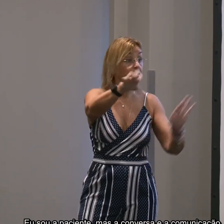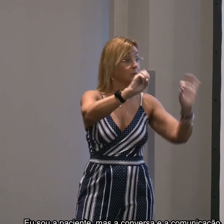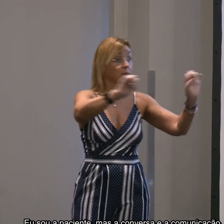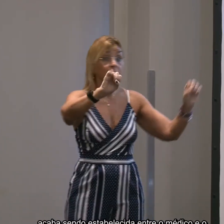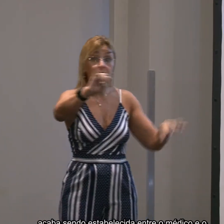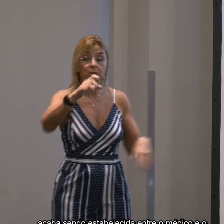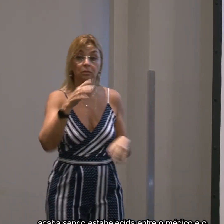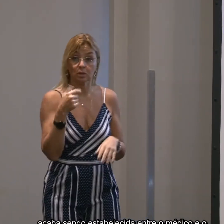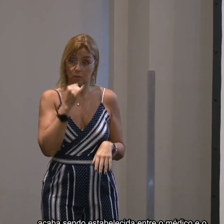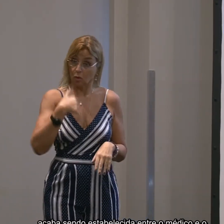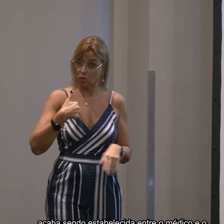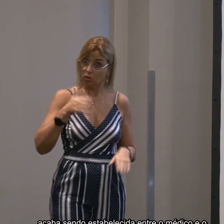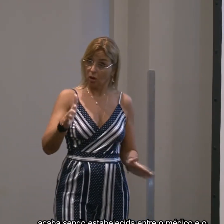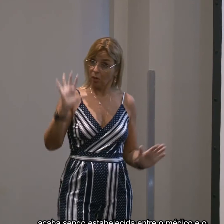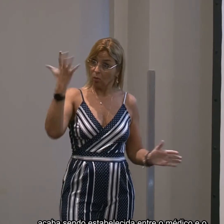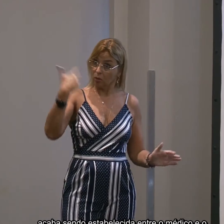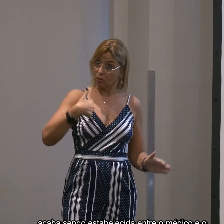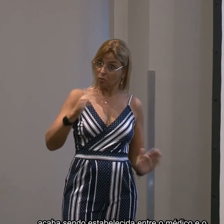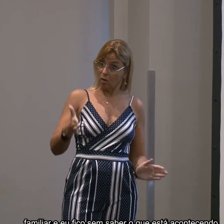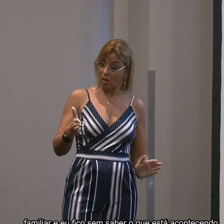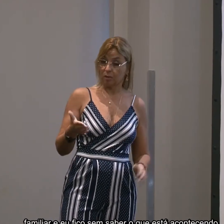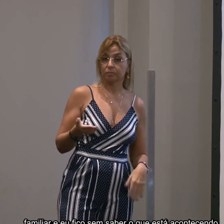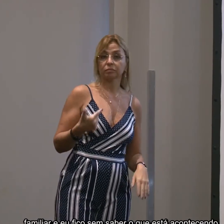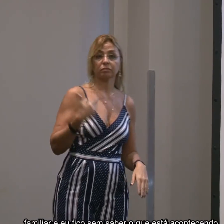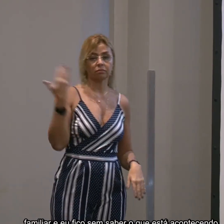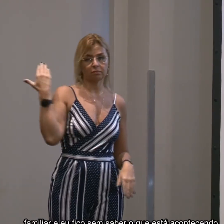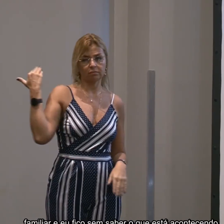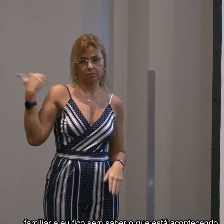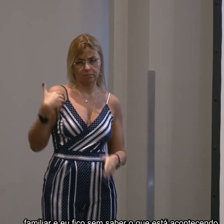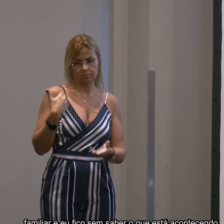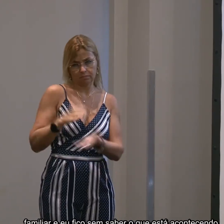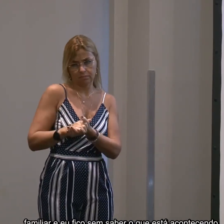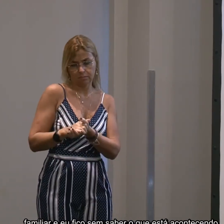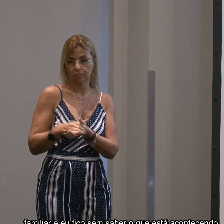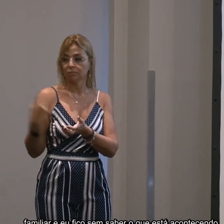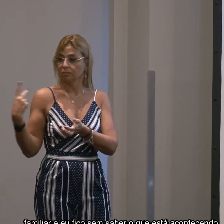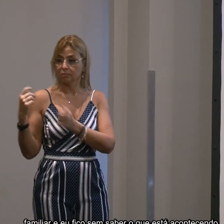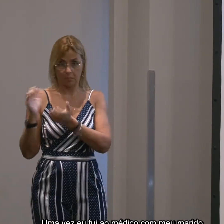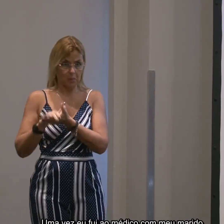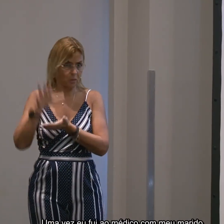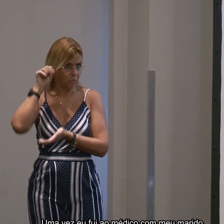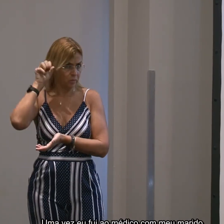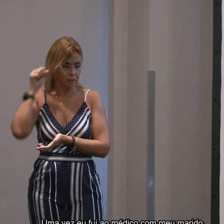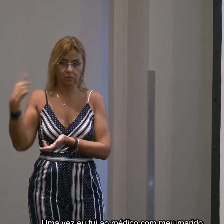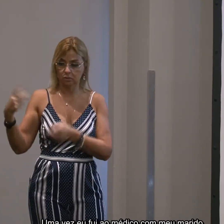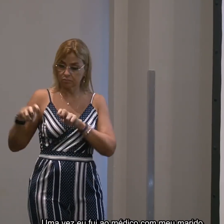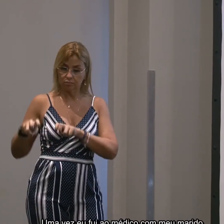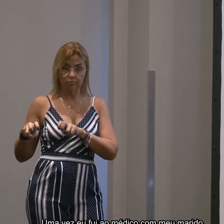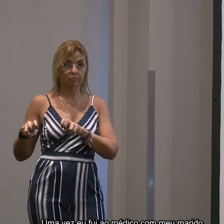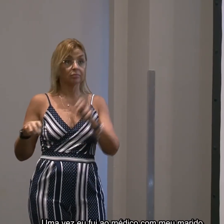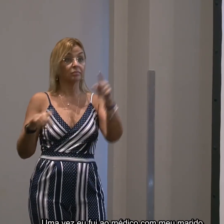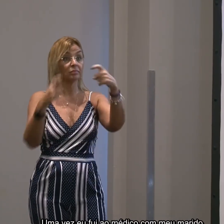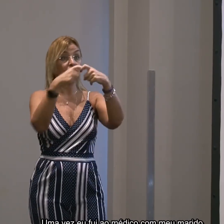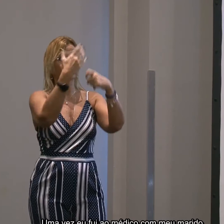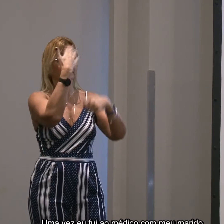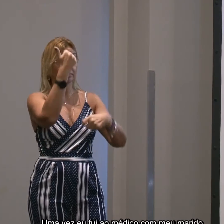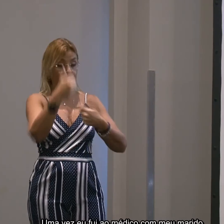comunicação acaba sendo estabelecida entre o médico e o familiar e eu fico sem saber o que está acontecendo. Uma vez eu fui com meu marido ao